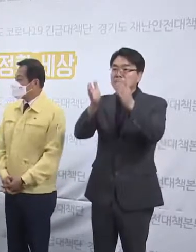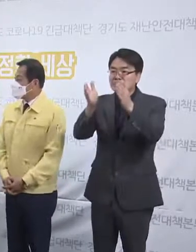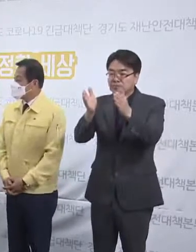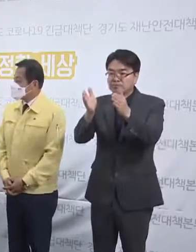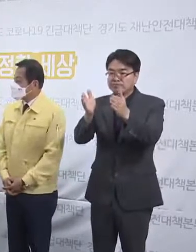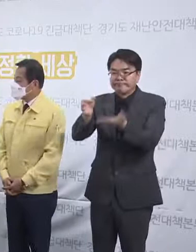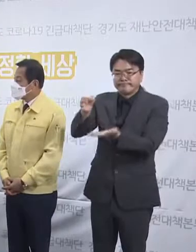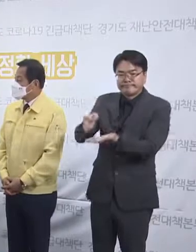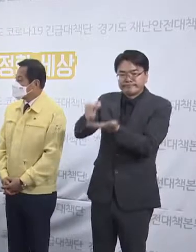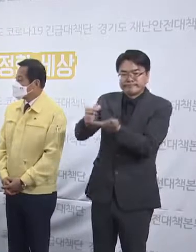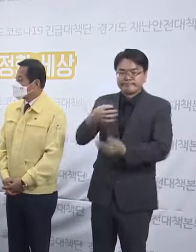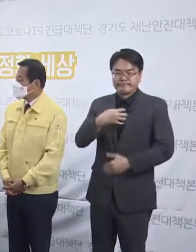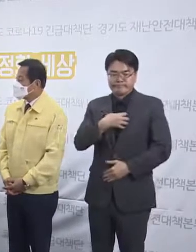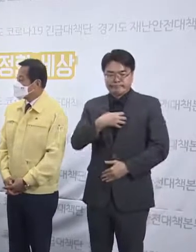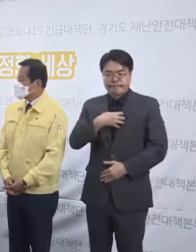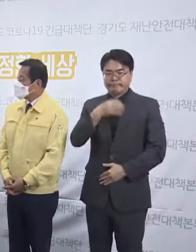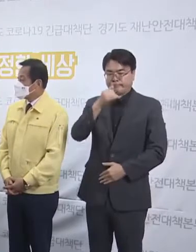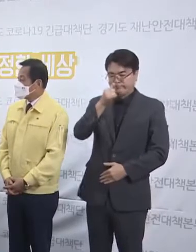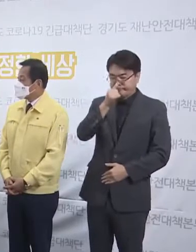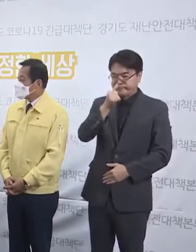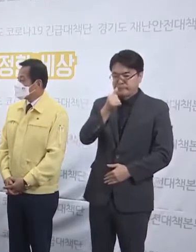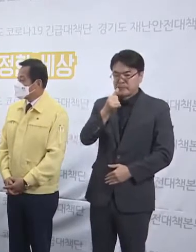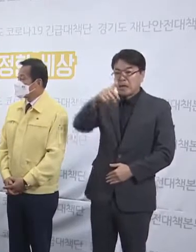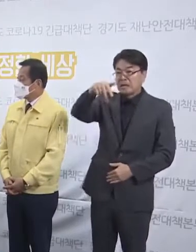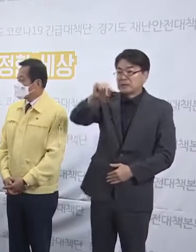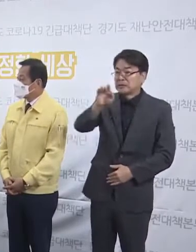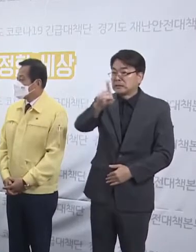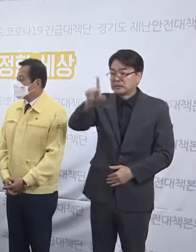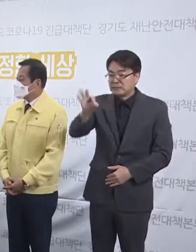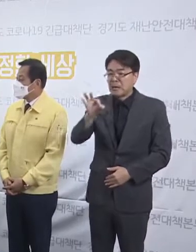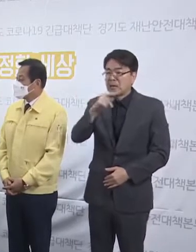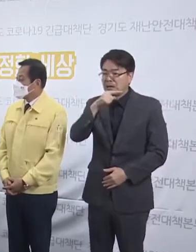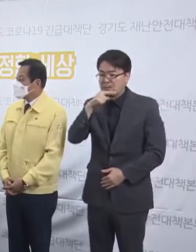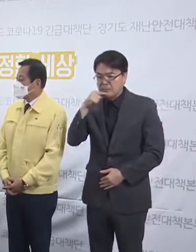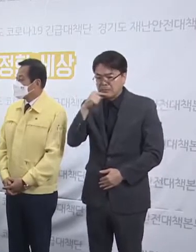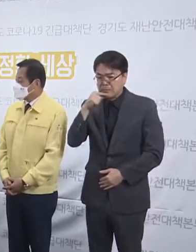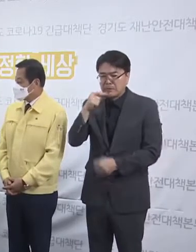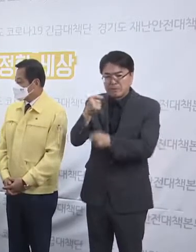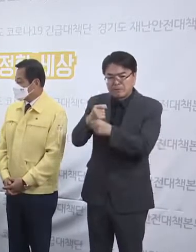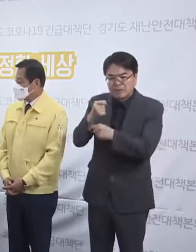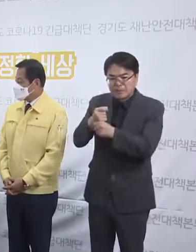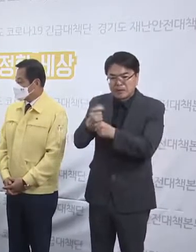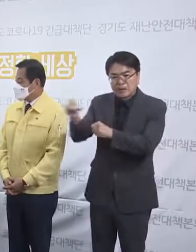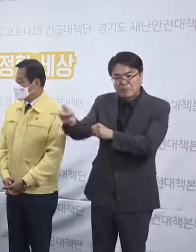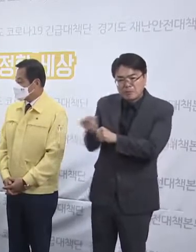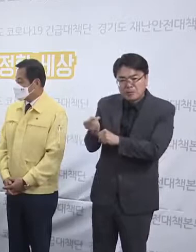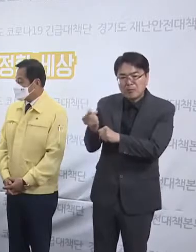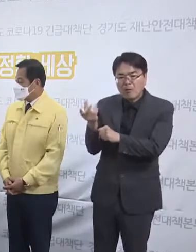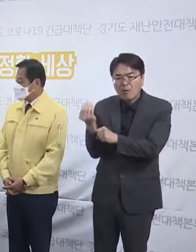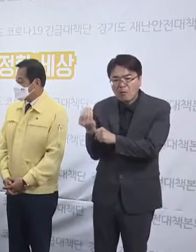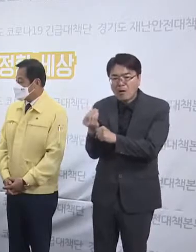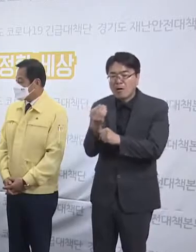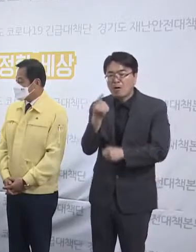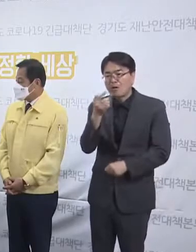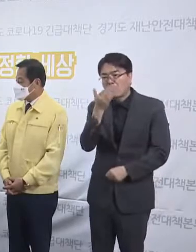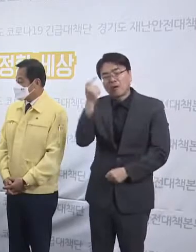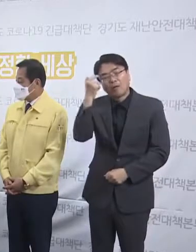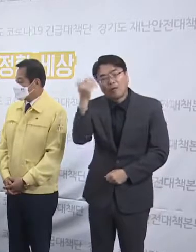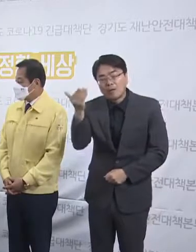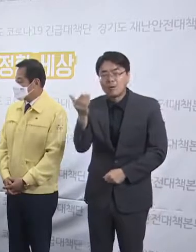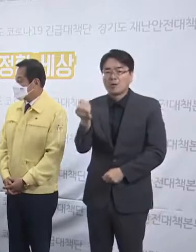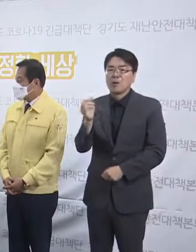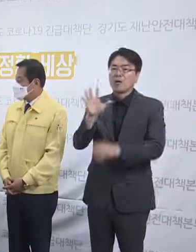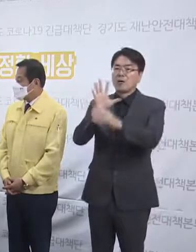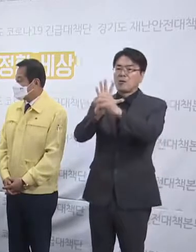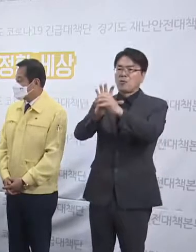경기도 재정을 걱정하시면서 지방채 발행을 어느 정도 생각하시는지 그리고 코로나19 상황이 내년도에도